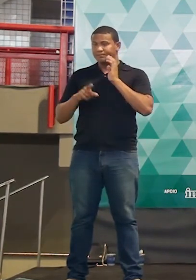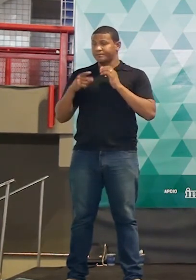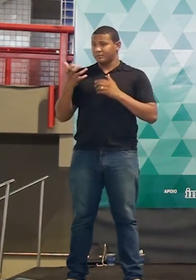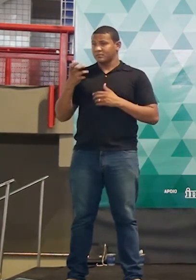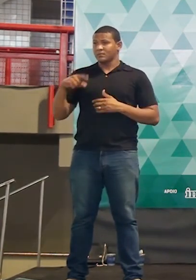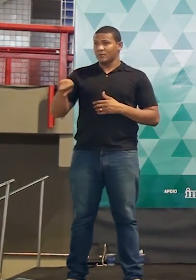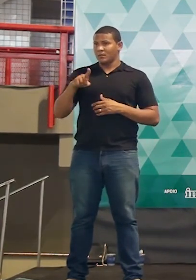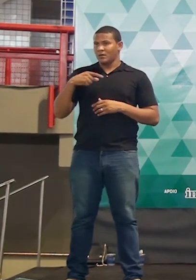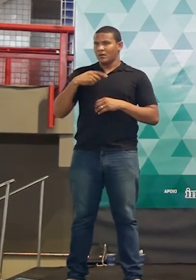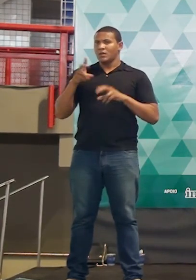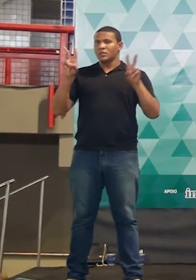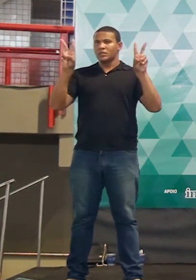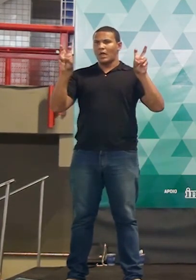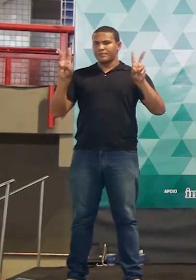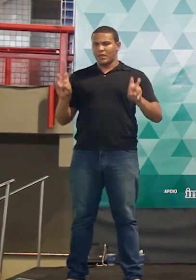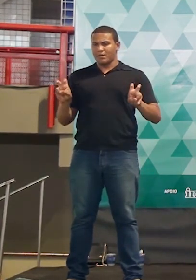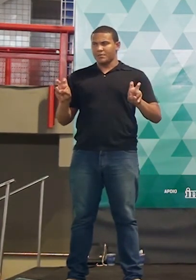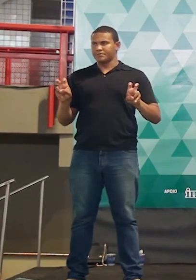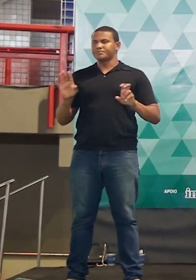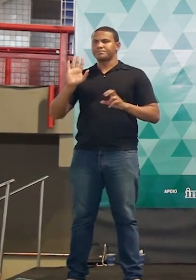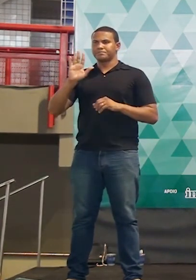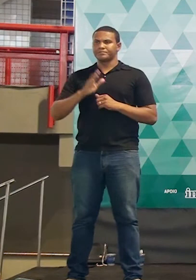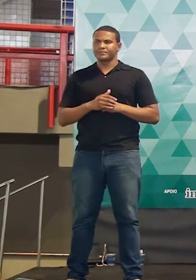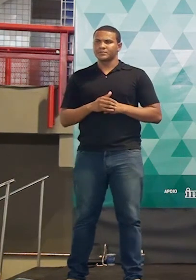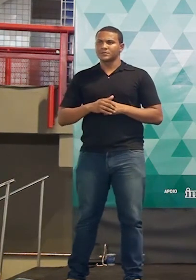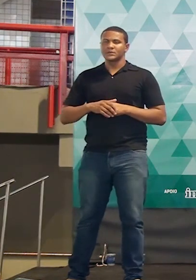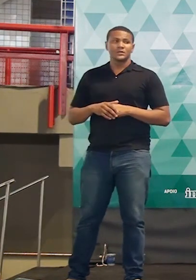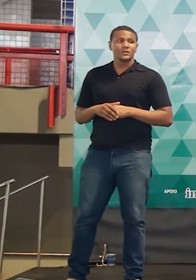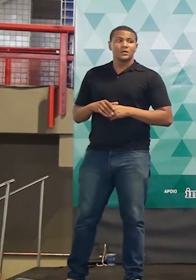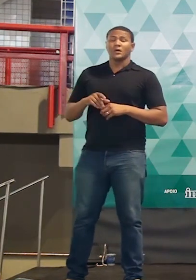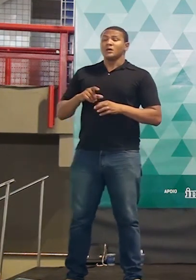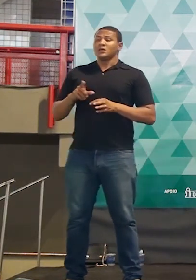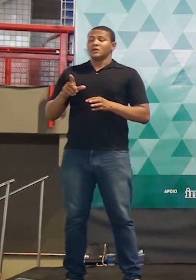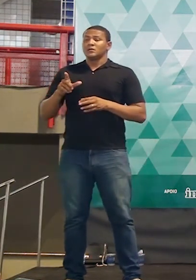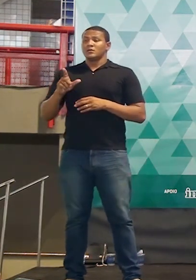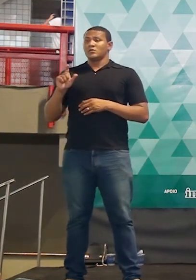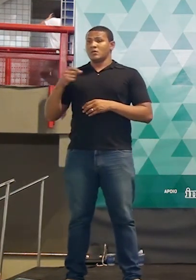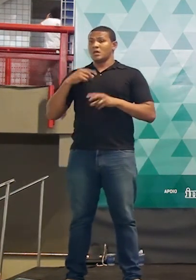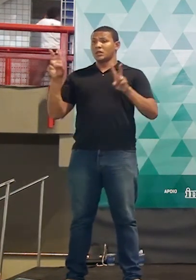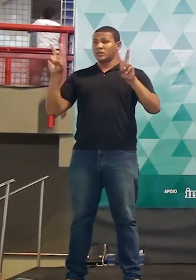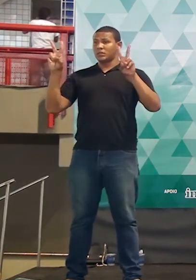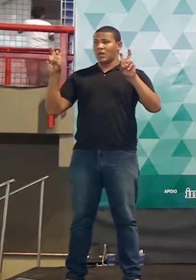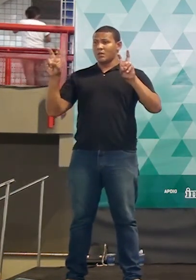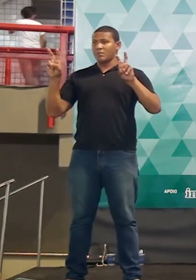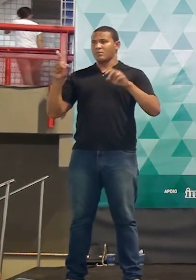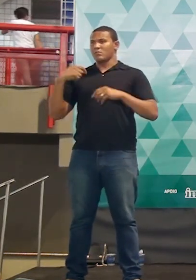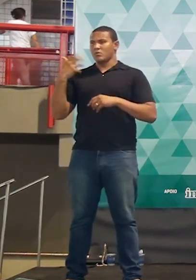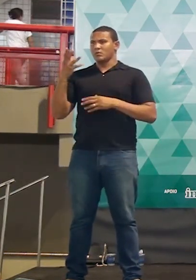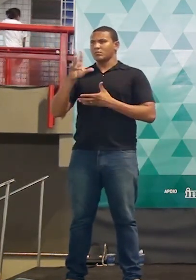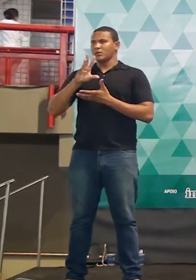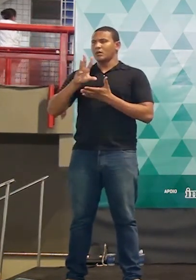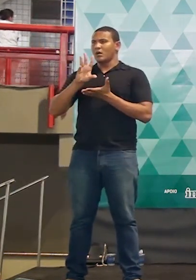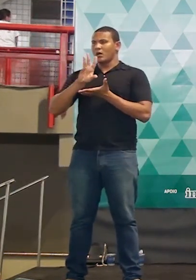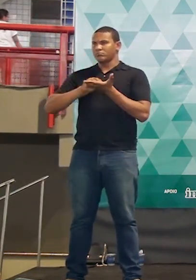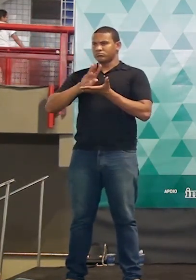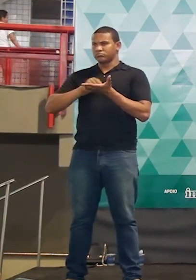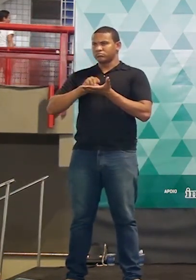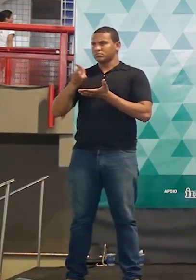outro mais. O outro mais eu quero só que vocês anotem. Por favor, anotem